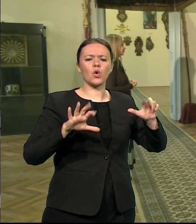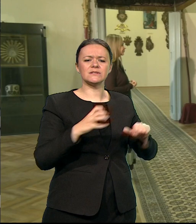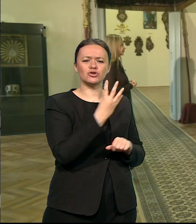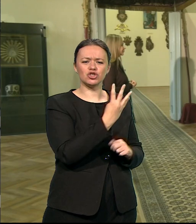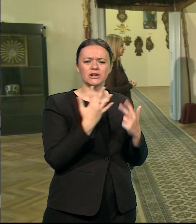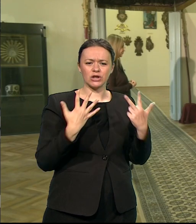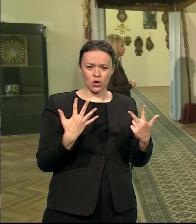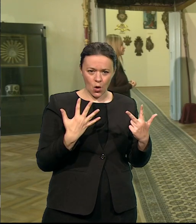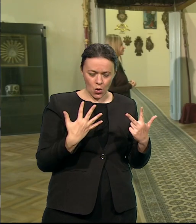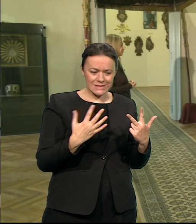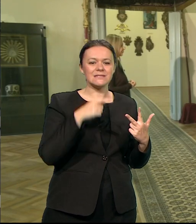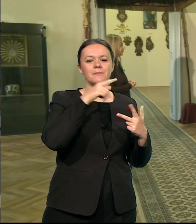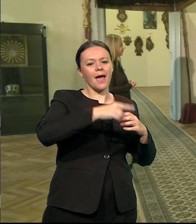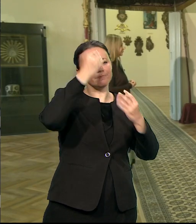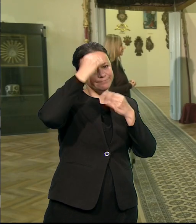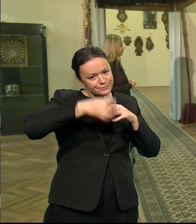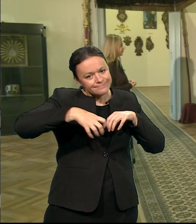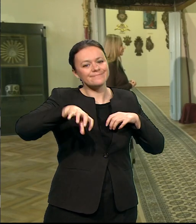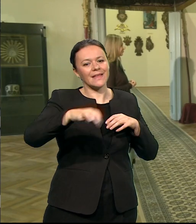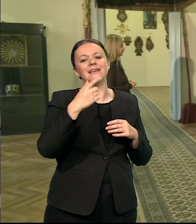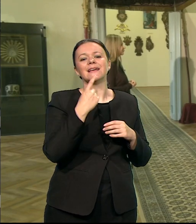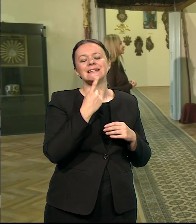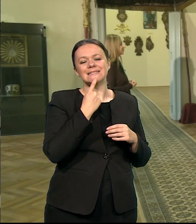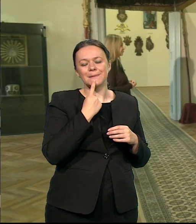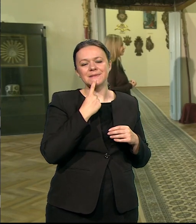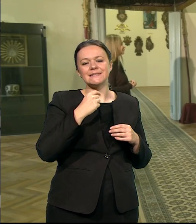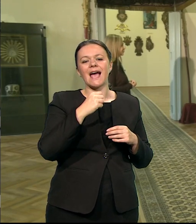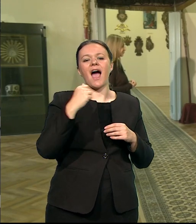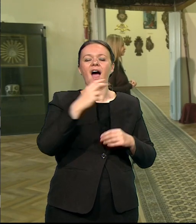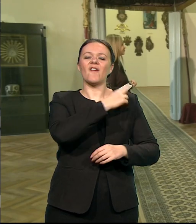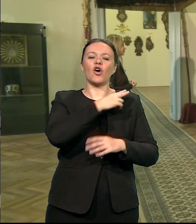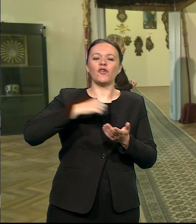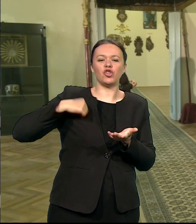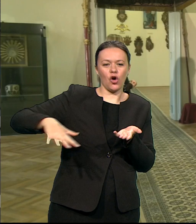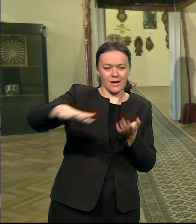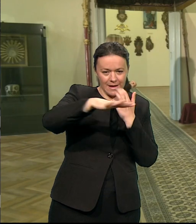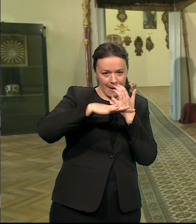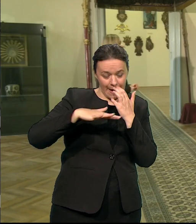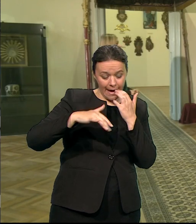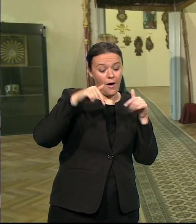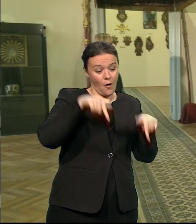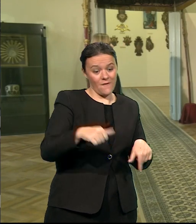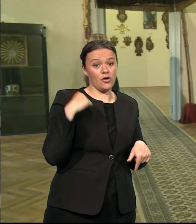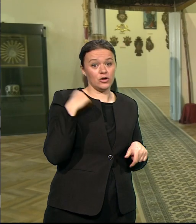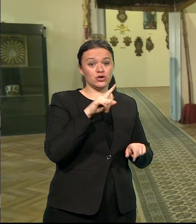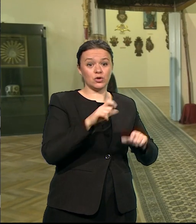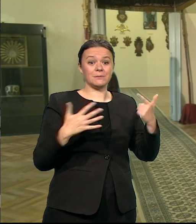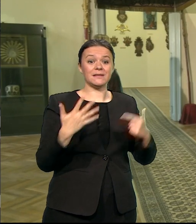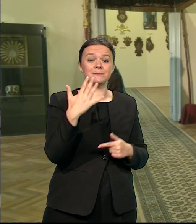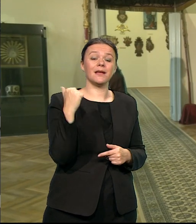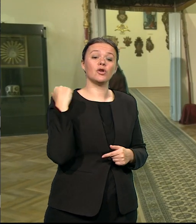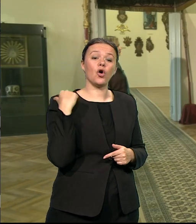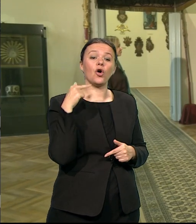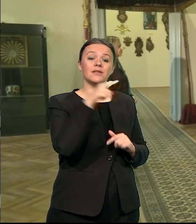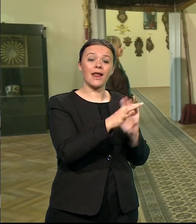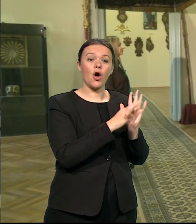proglašena Srpska vojvodovina i ujedno obnuljena patrijaršija. Majska skupština, evo, ove ćemo godine 175 godina obeležiti od